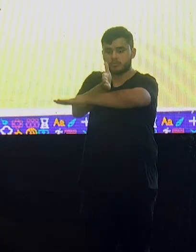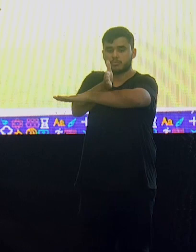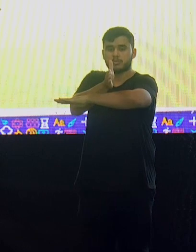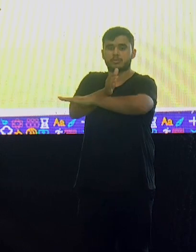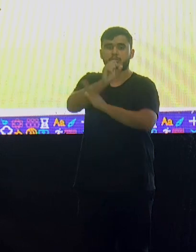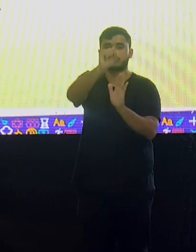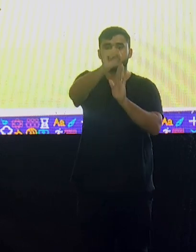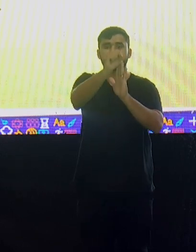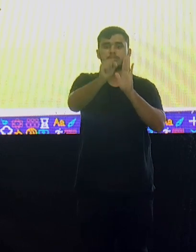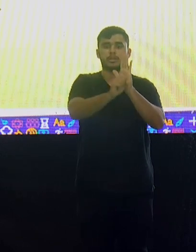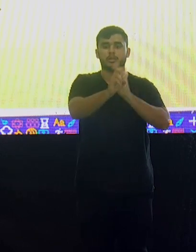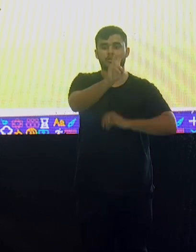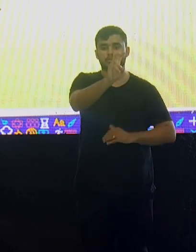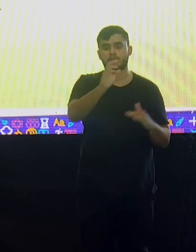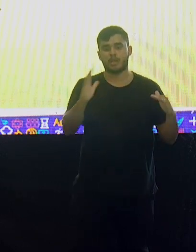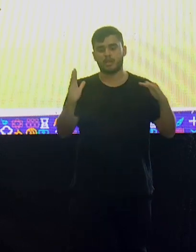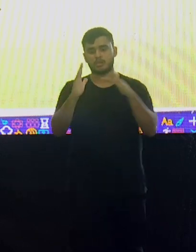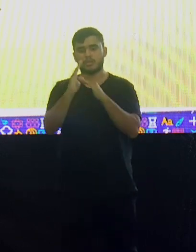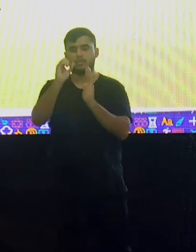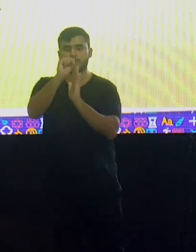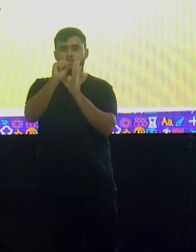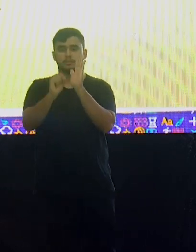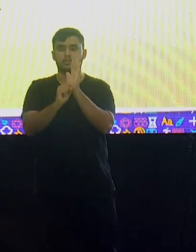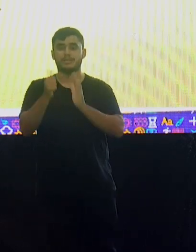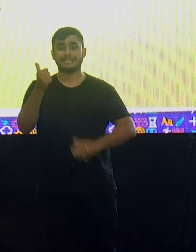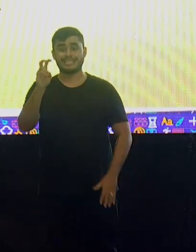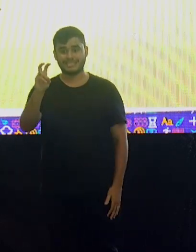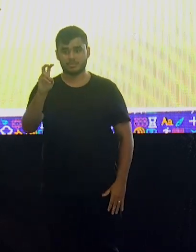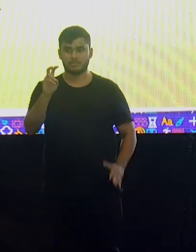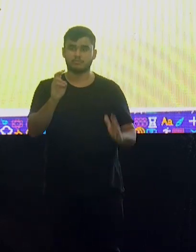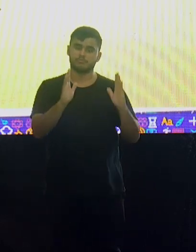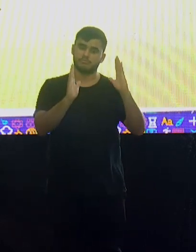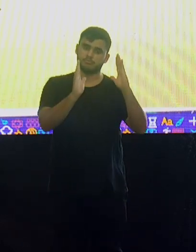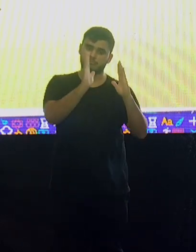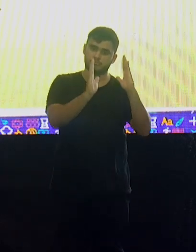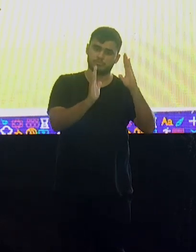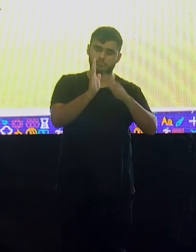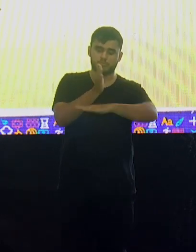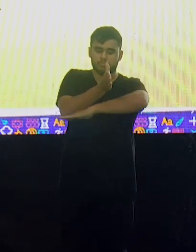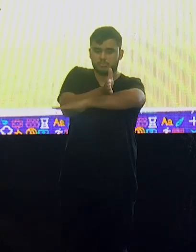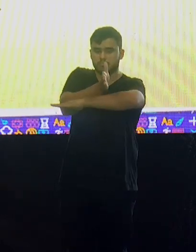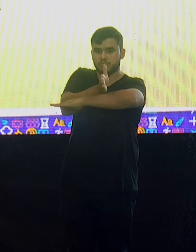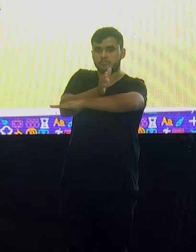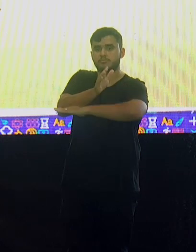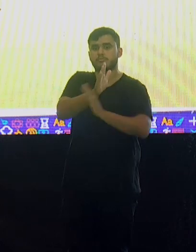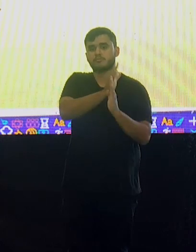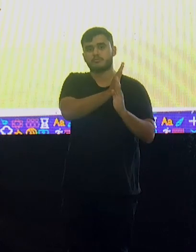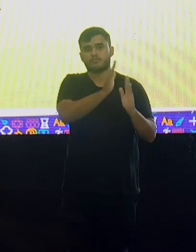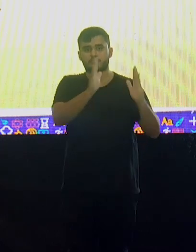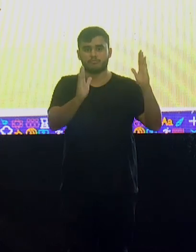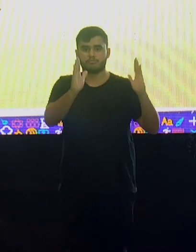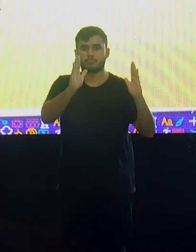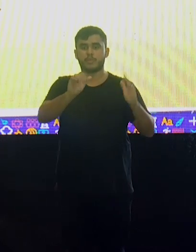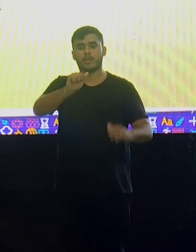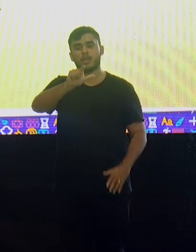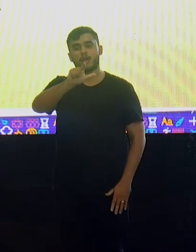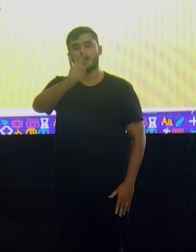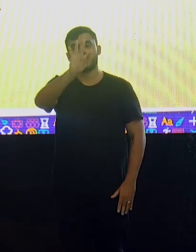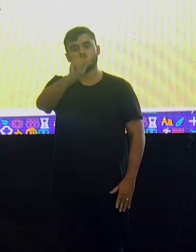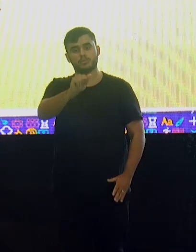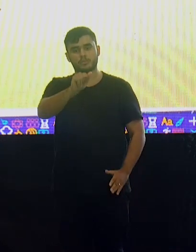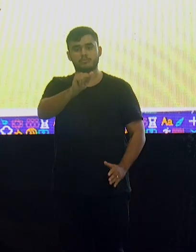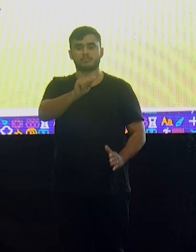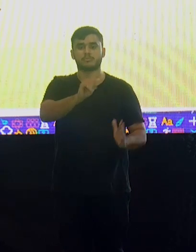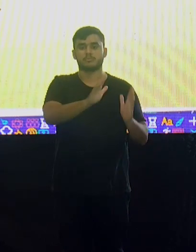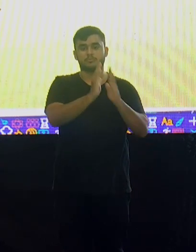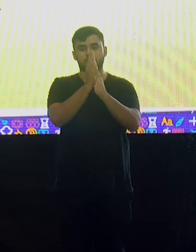V, e vai até o século XV, dividida em duas fases. A Alta Idade Média, se tem uma alta, tem uma